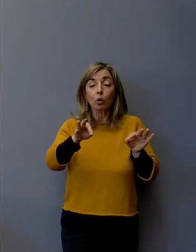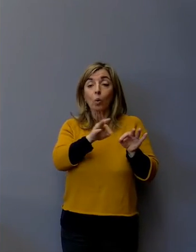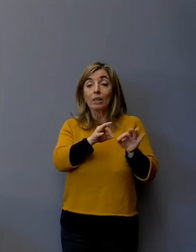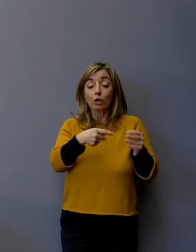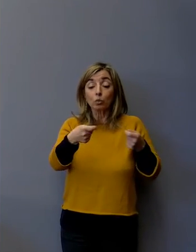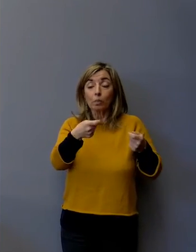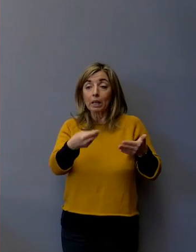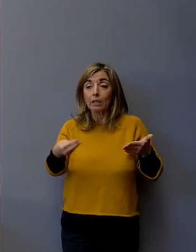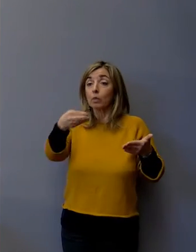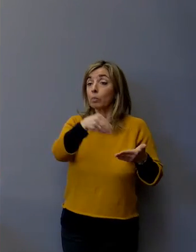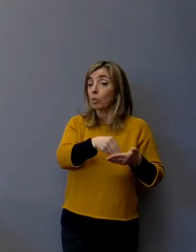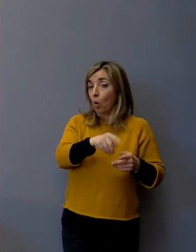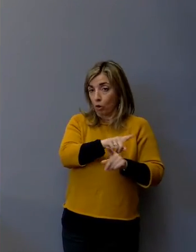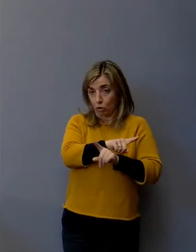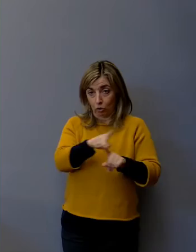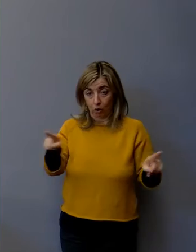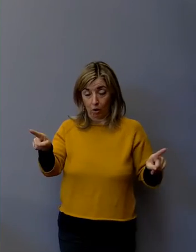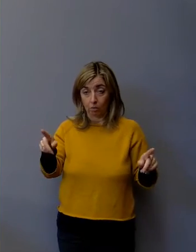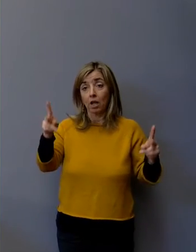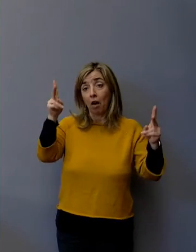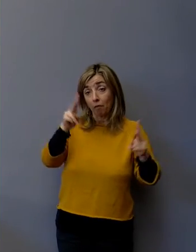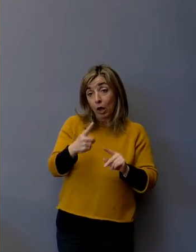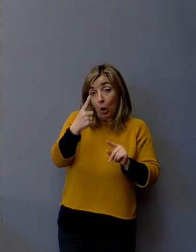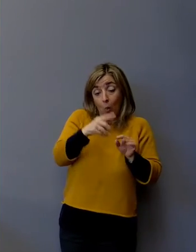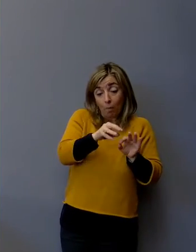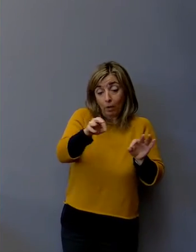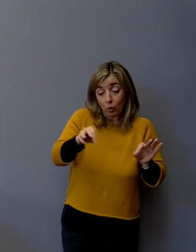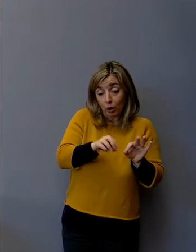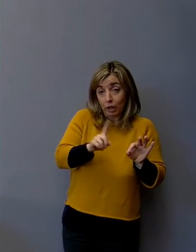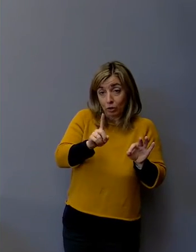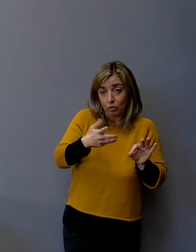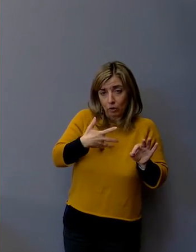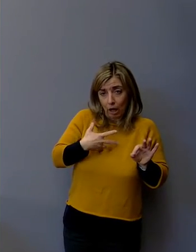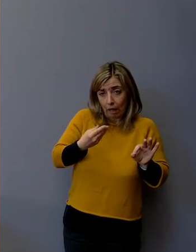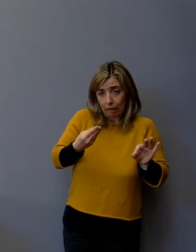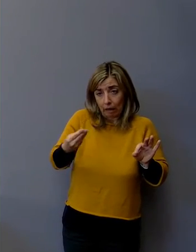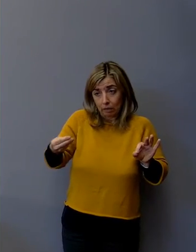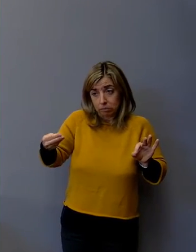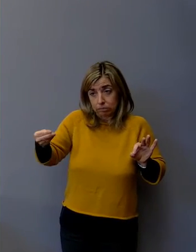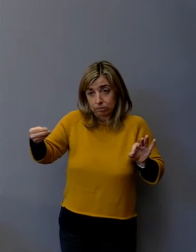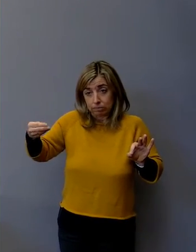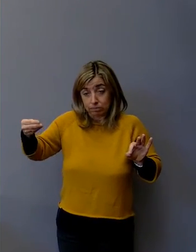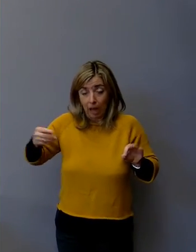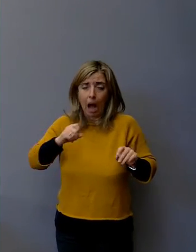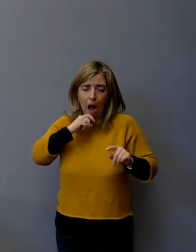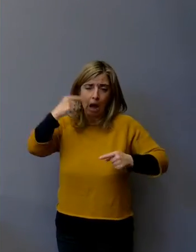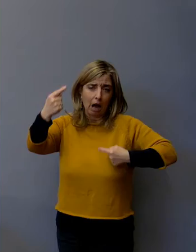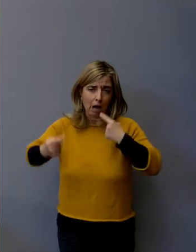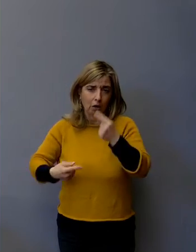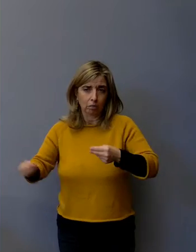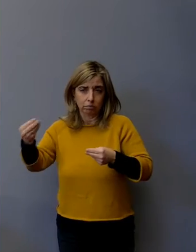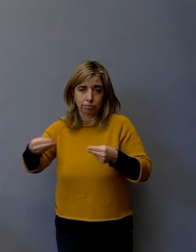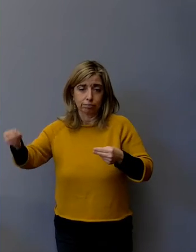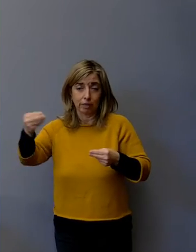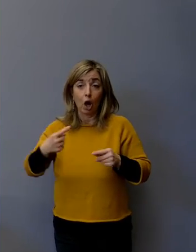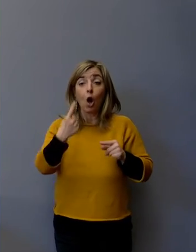c'è stato ce ne sono stati tantissimi ce ne saranno ancora tantissimi sera quella la considerazione fatta da quel punto di vista c'è stata coerenza un metro no